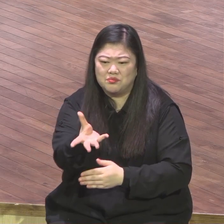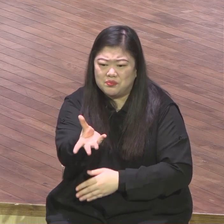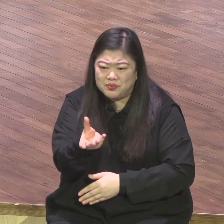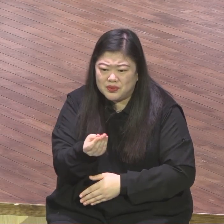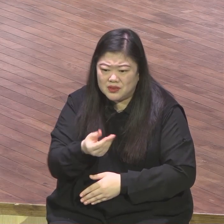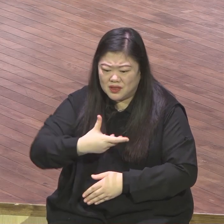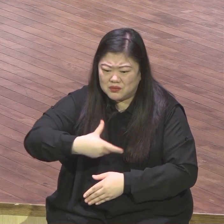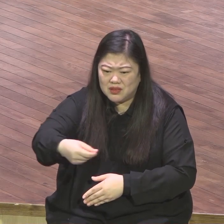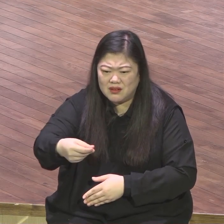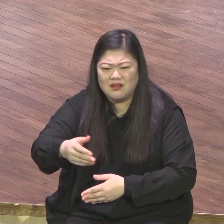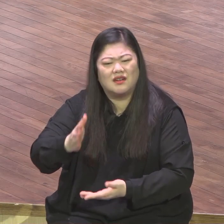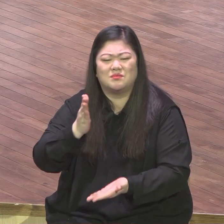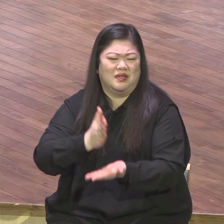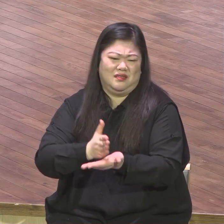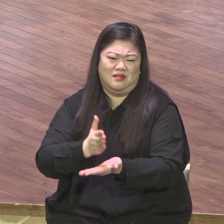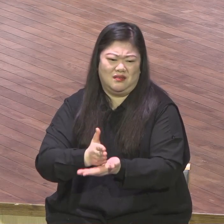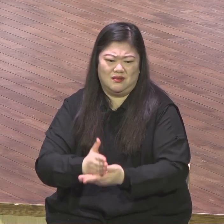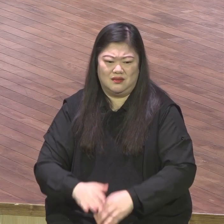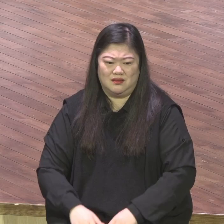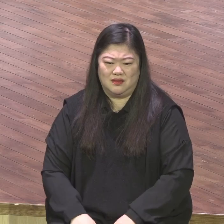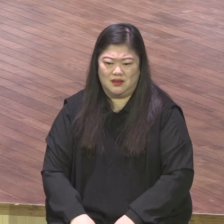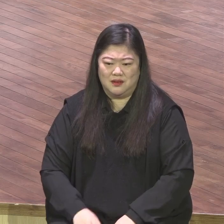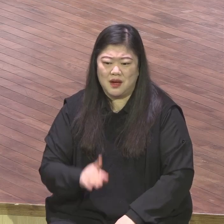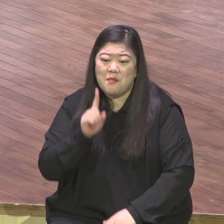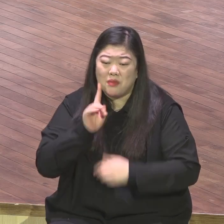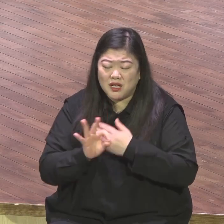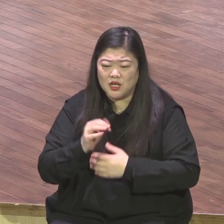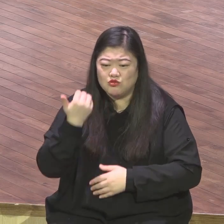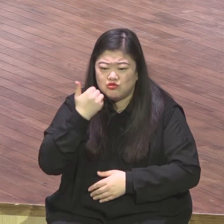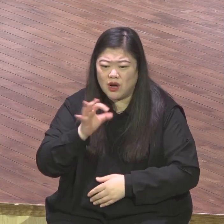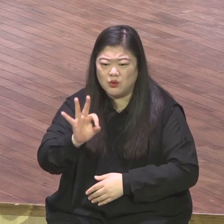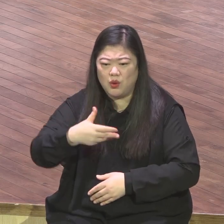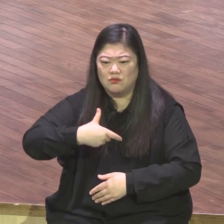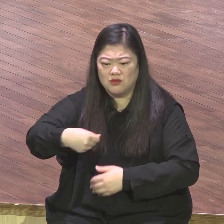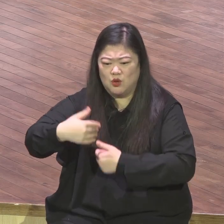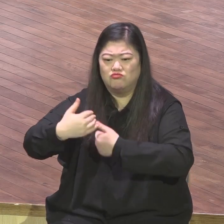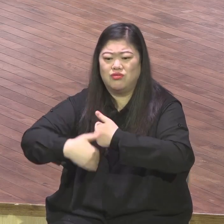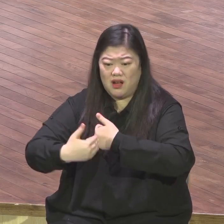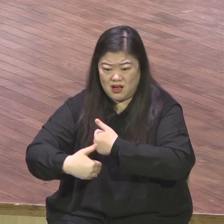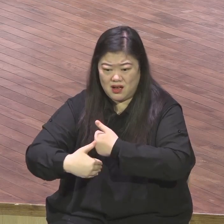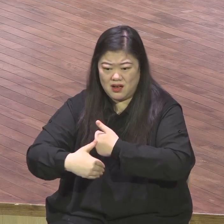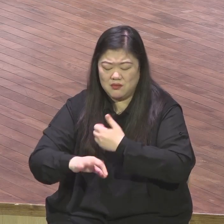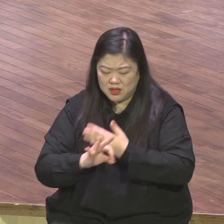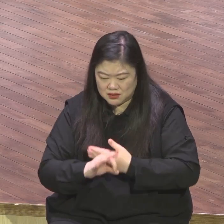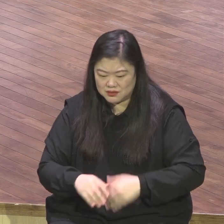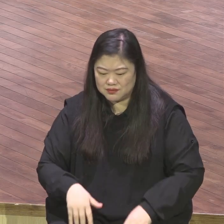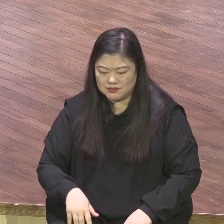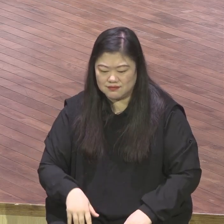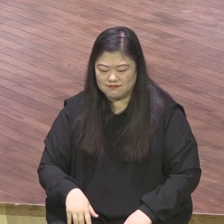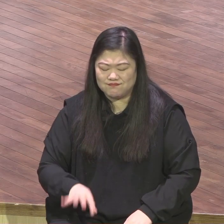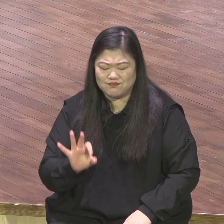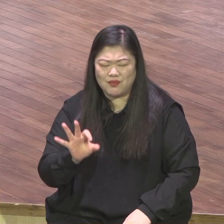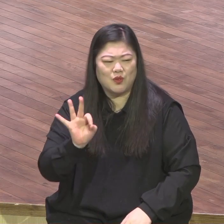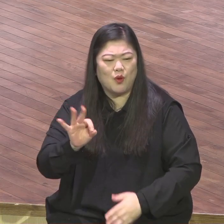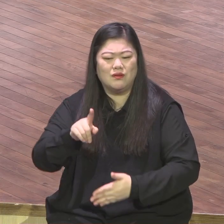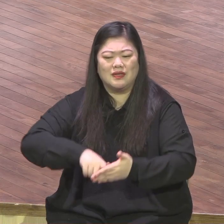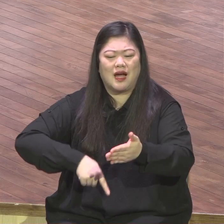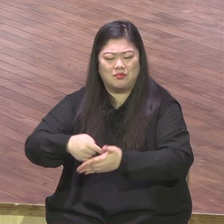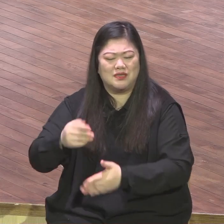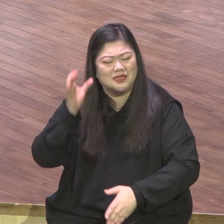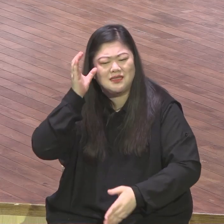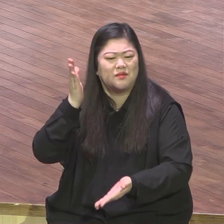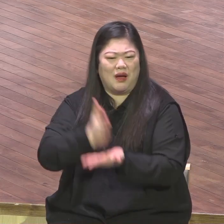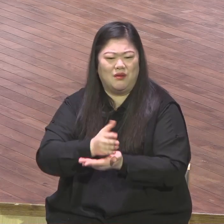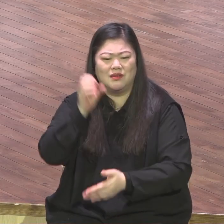너 영혼이 안 갚아도 돼라고 그 정도로 능이 있거든 주시고 받을 생각하지 말고 빌려주시기 바랍니다.